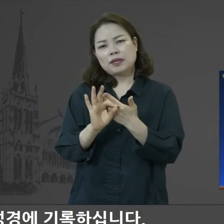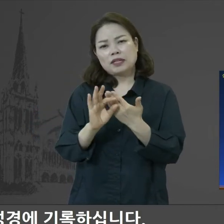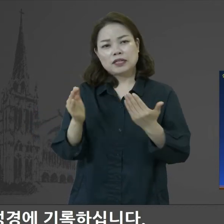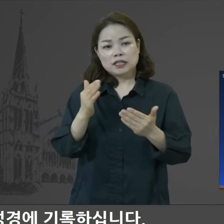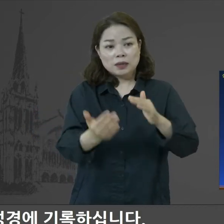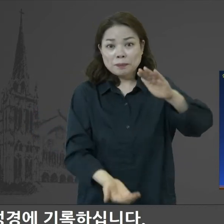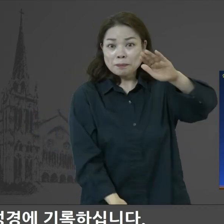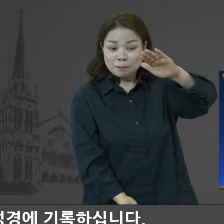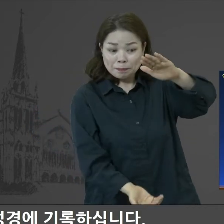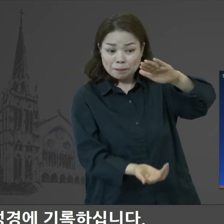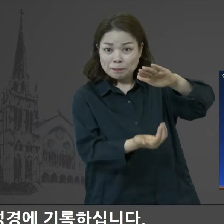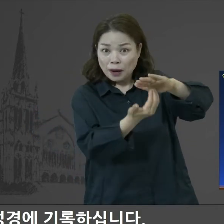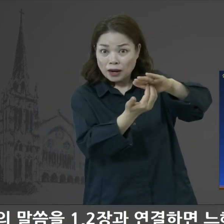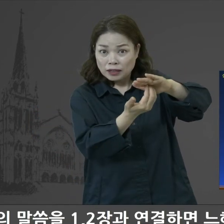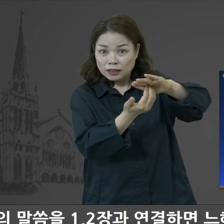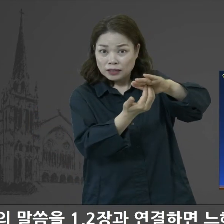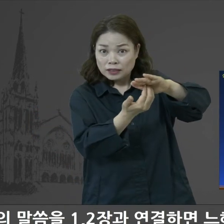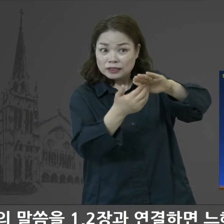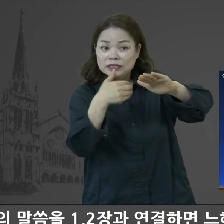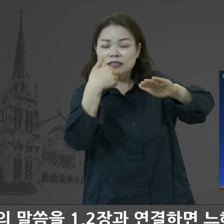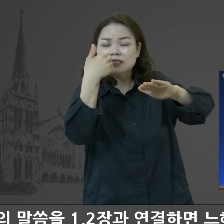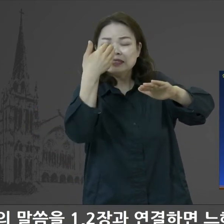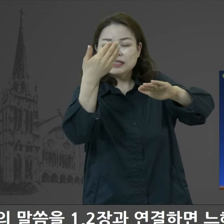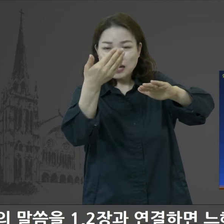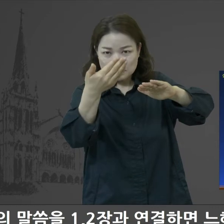이를 이루기 위해서는 그 다음은